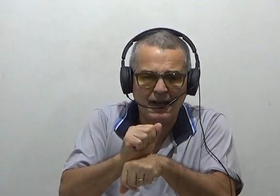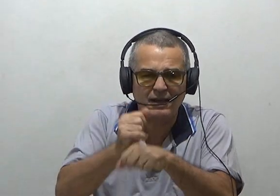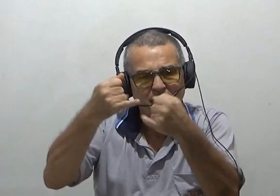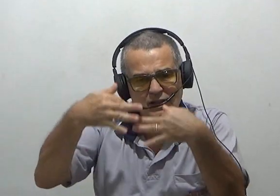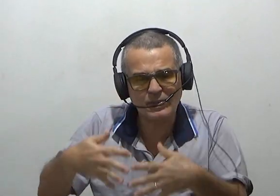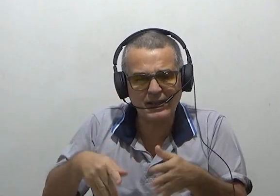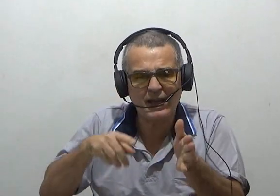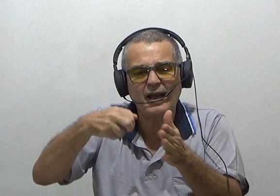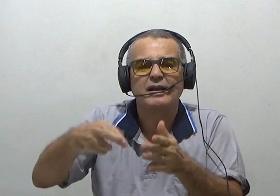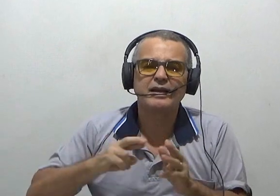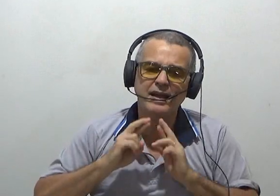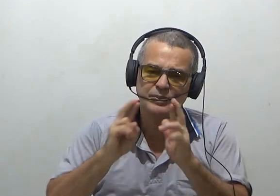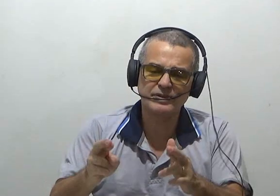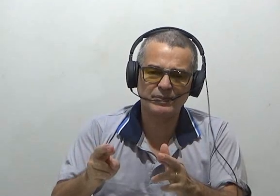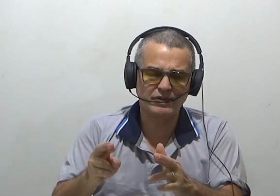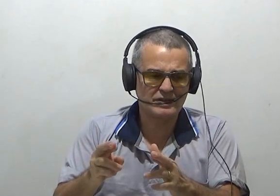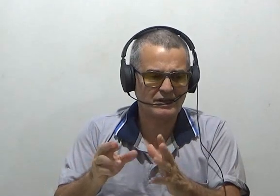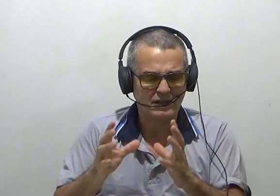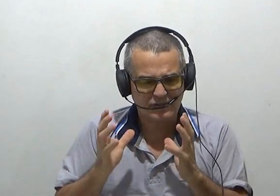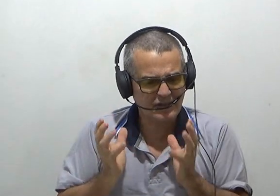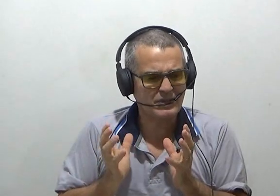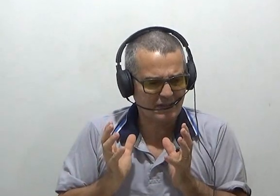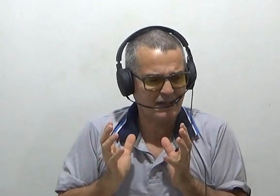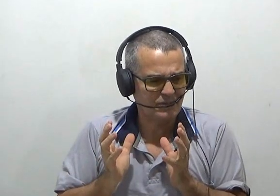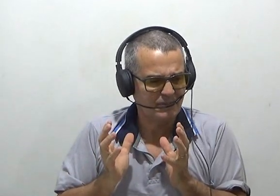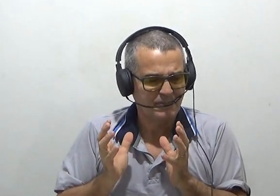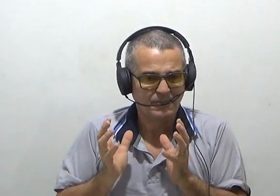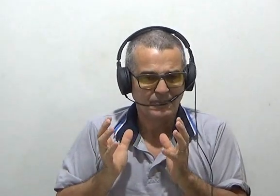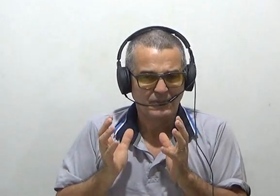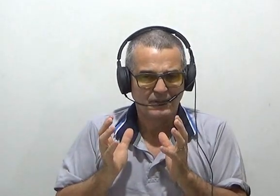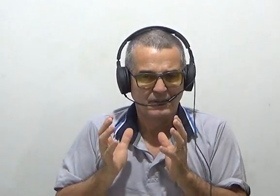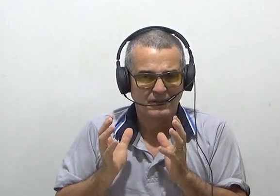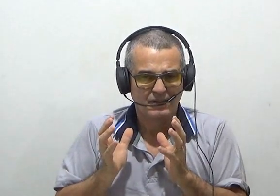vou parar e explicar e responder para vocês. Vocês estão me entendendo?